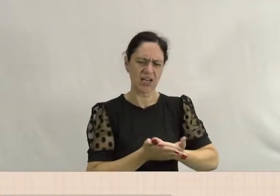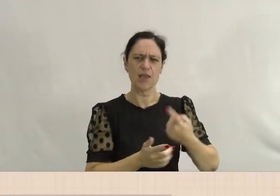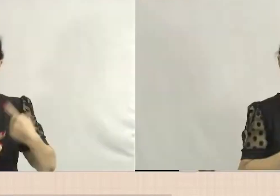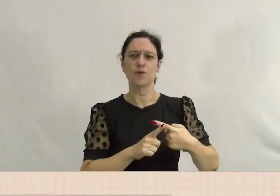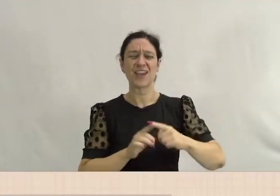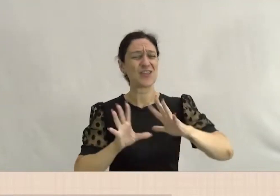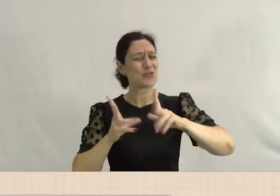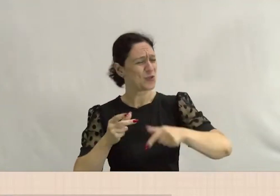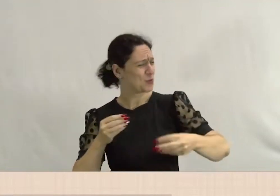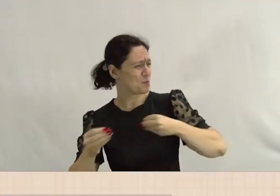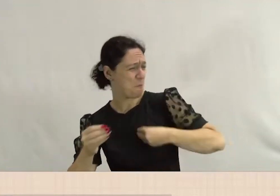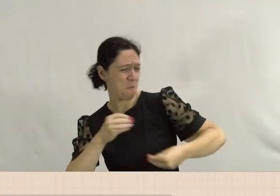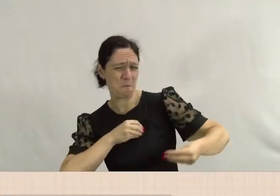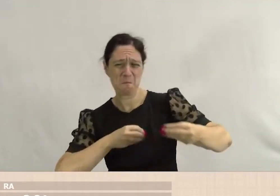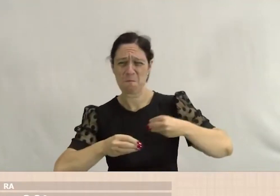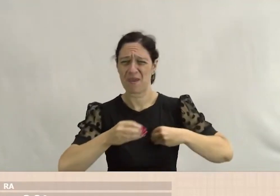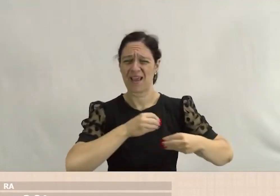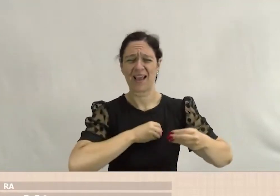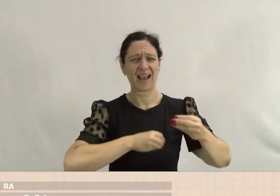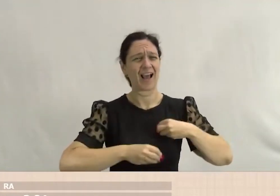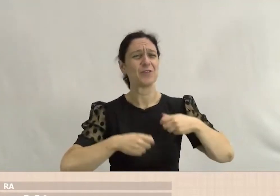e carecem da glória de Deus.